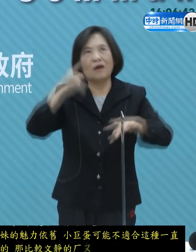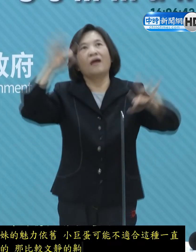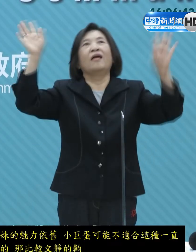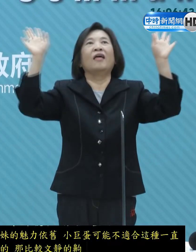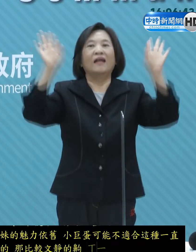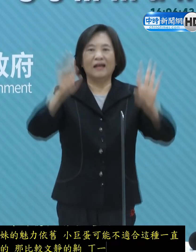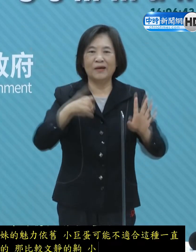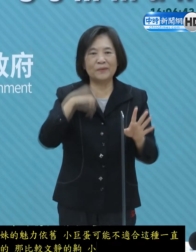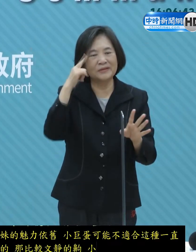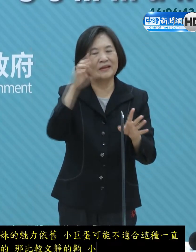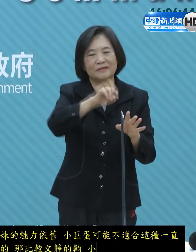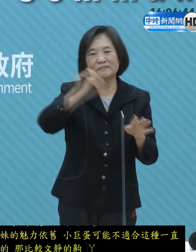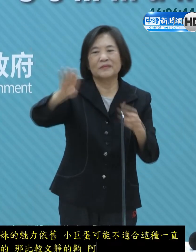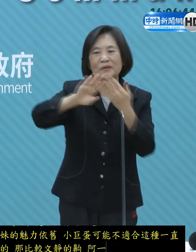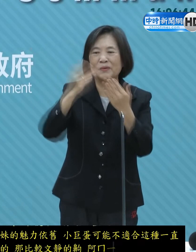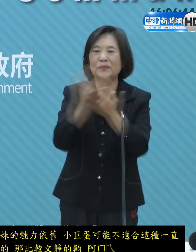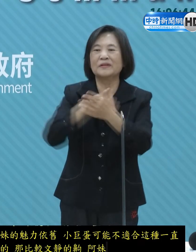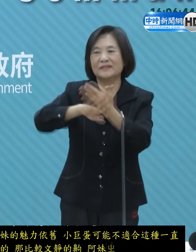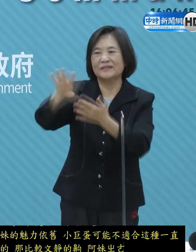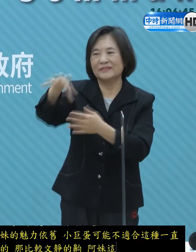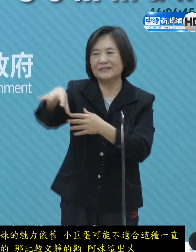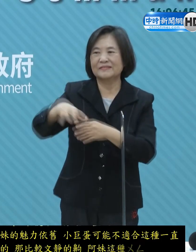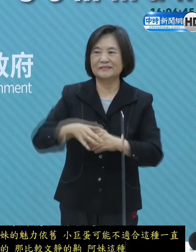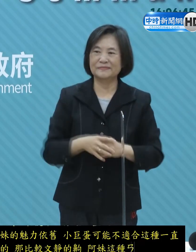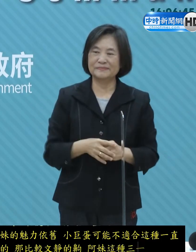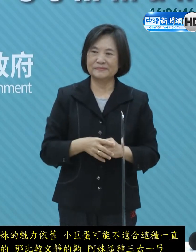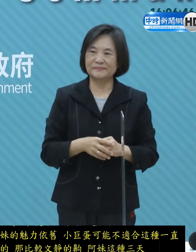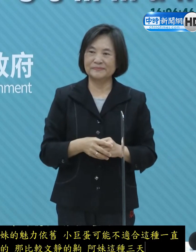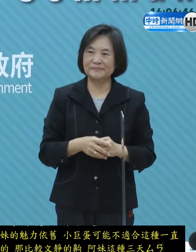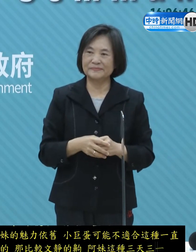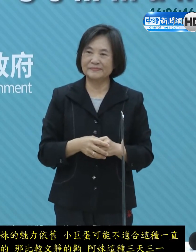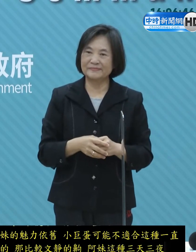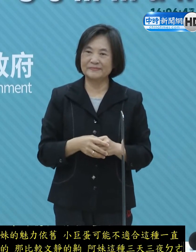个真的要换地方唱了，哦，就这样，没办法。啊，